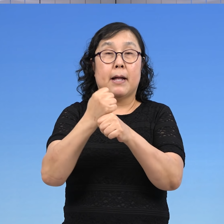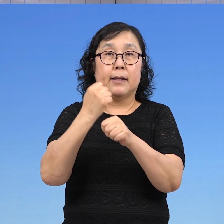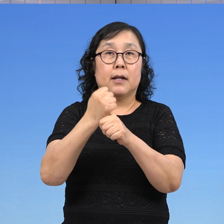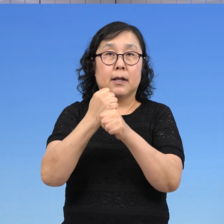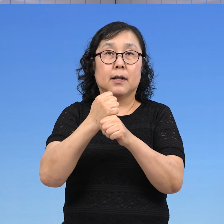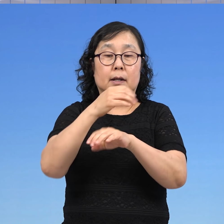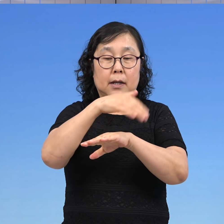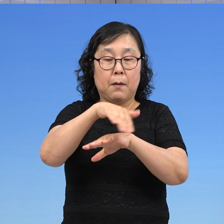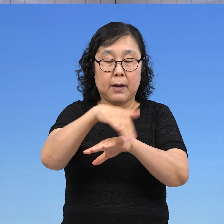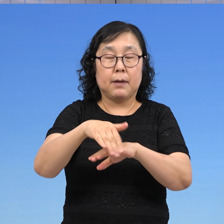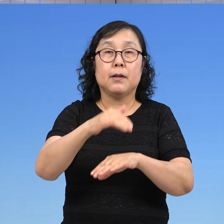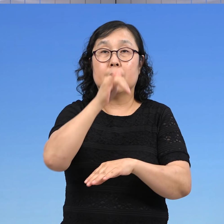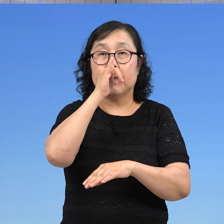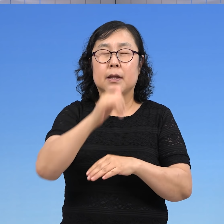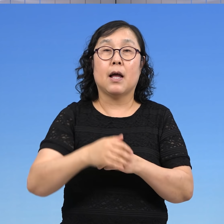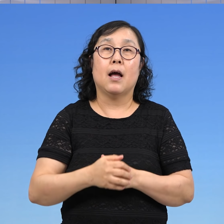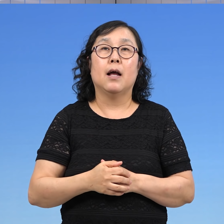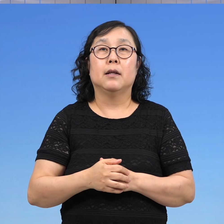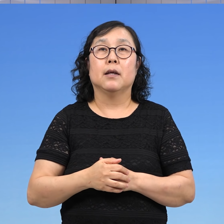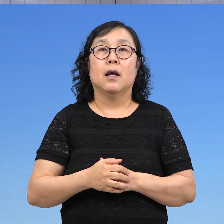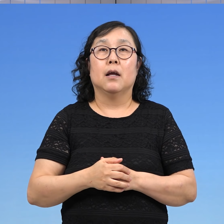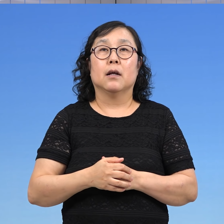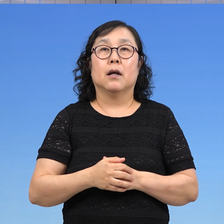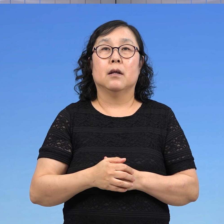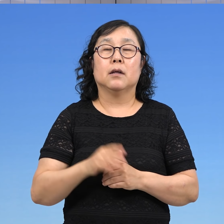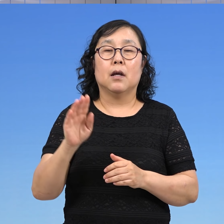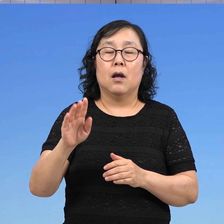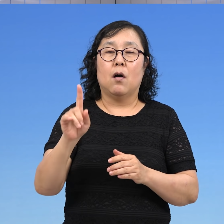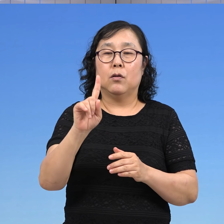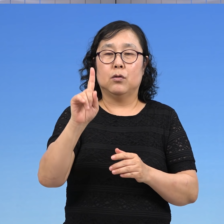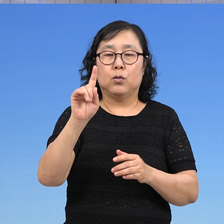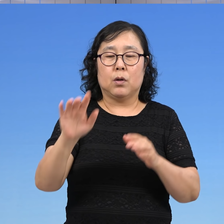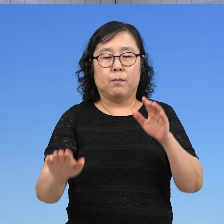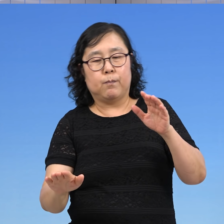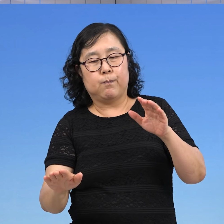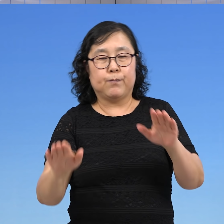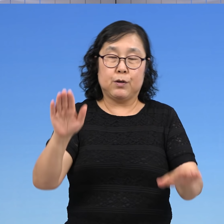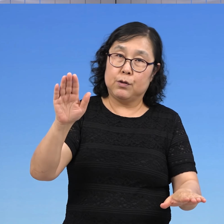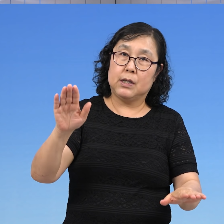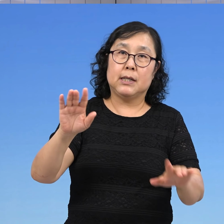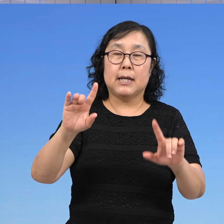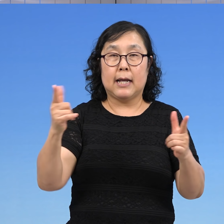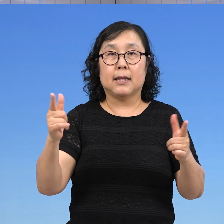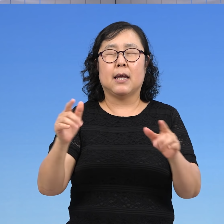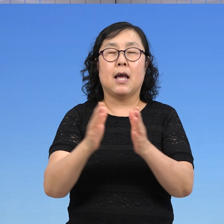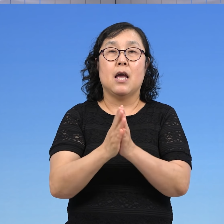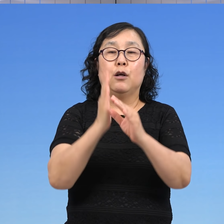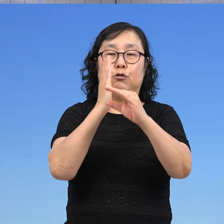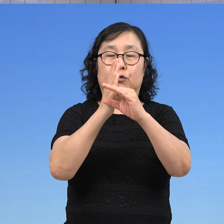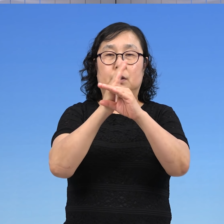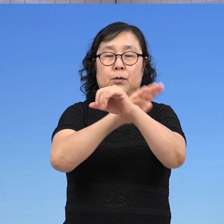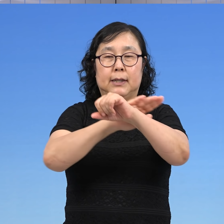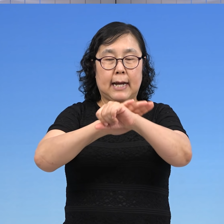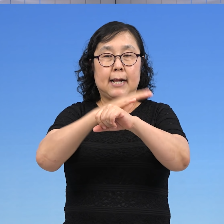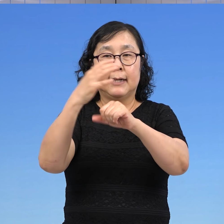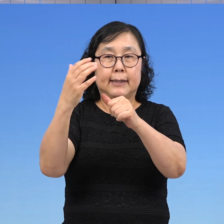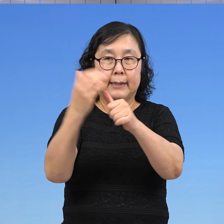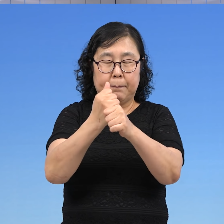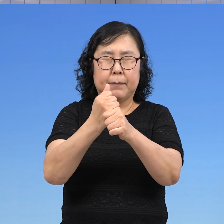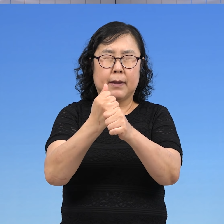또 우리 강사님들 과 이제 교류를 통해서 치우치지 않는 이런 중심을 잡아 나가도록 기도해 주시기를